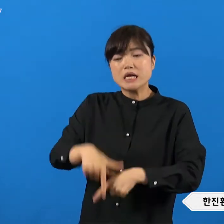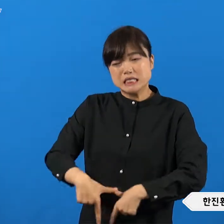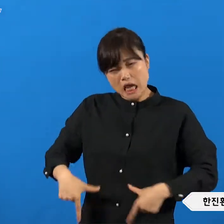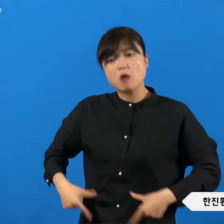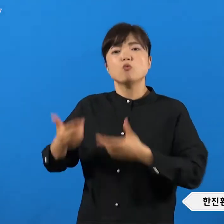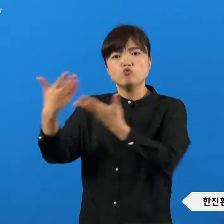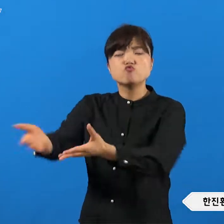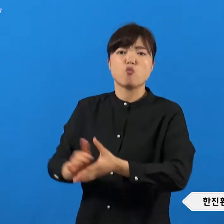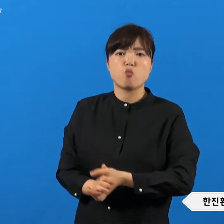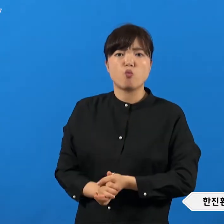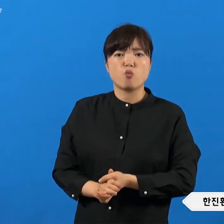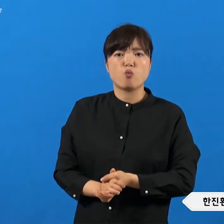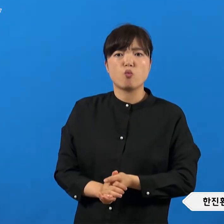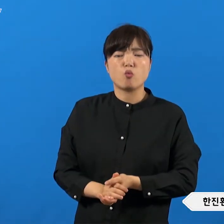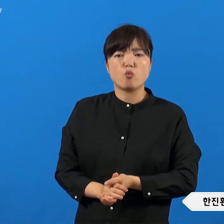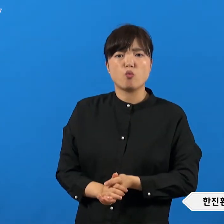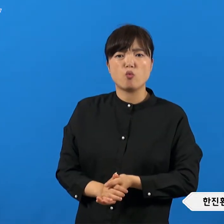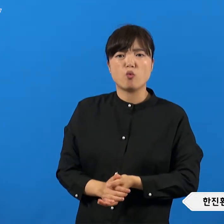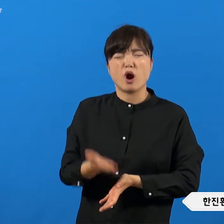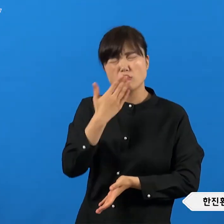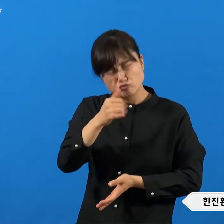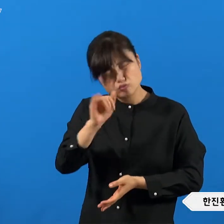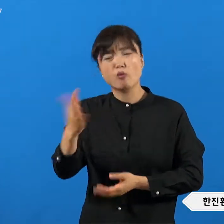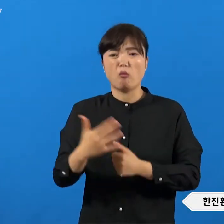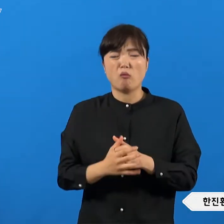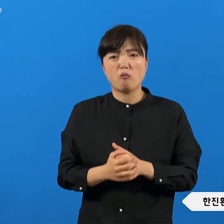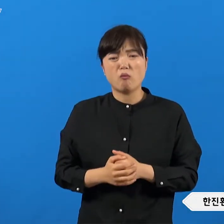하고 그럴 수 있어야 됩니다.